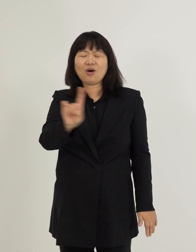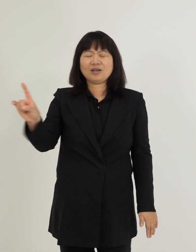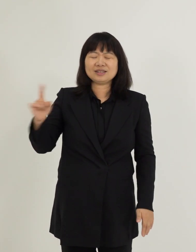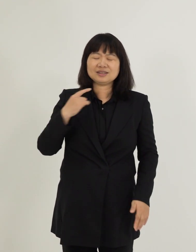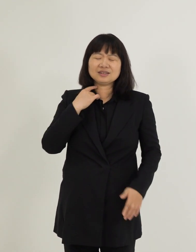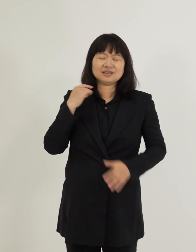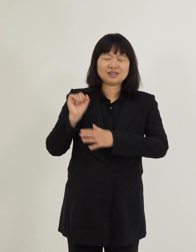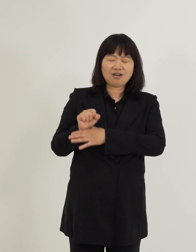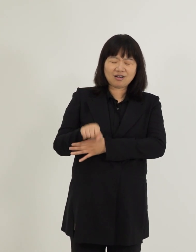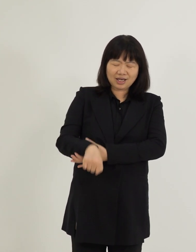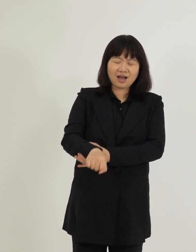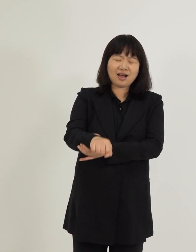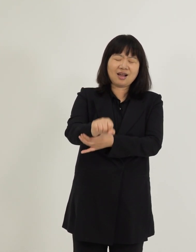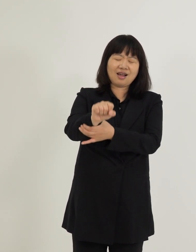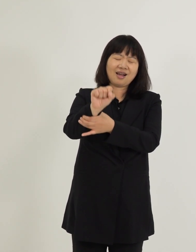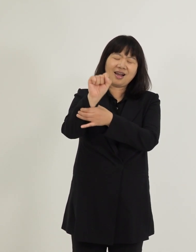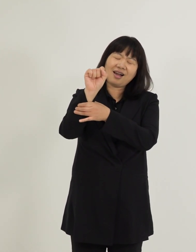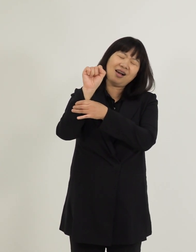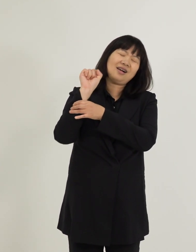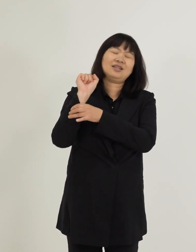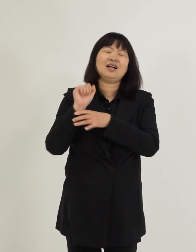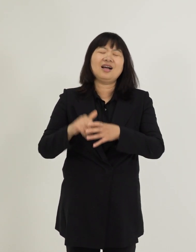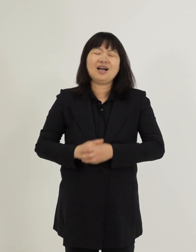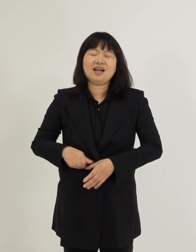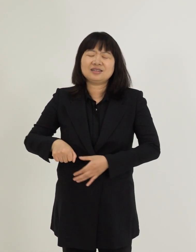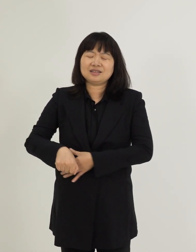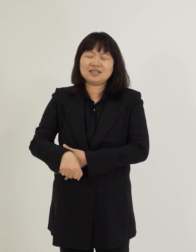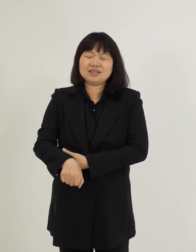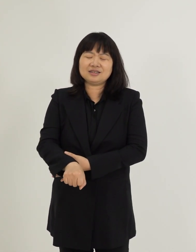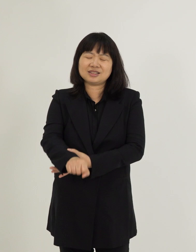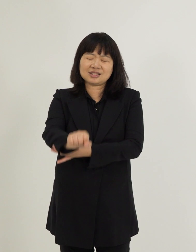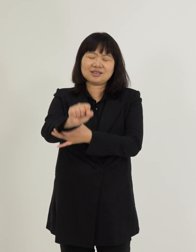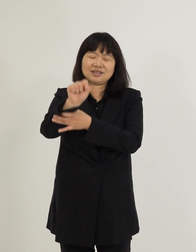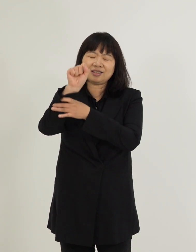문들아 머리를 들어라.